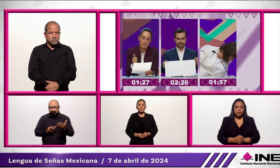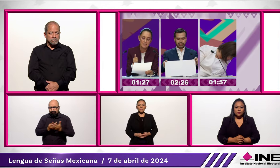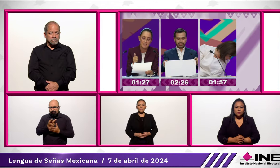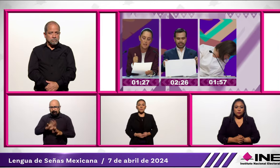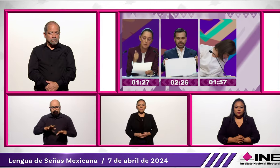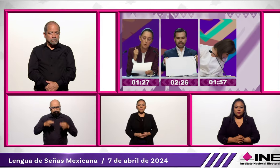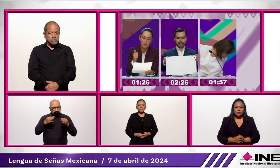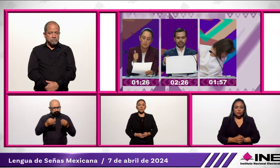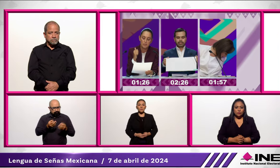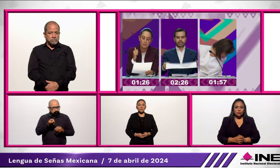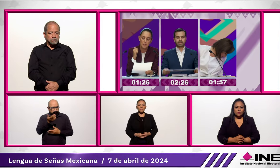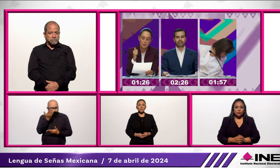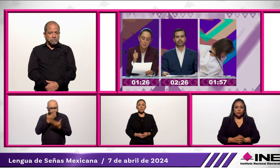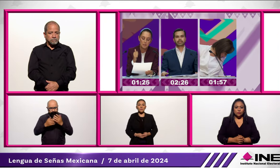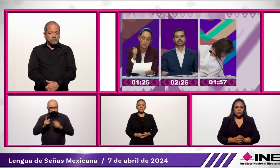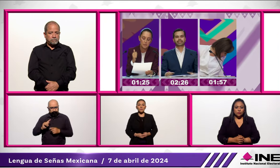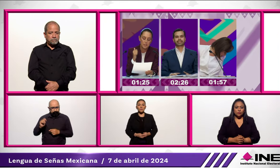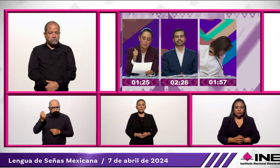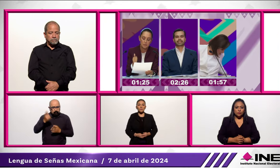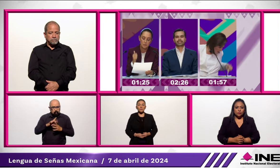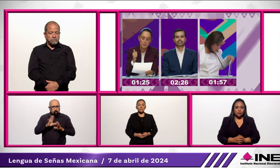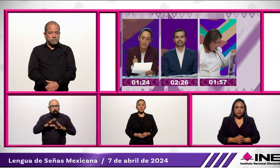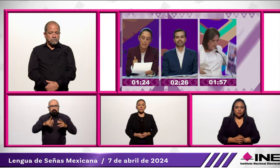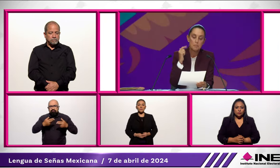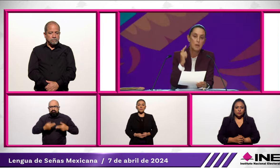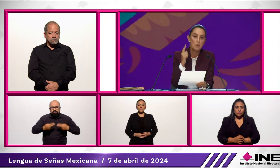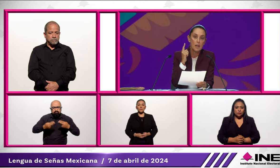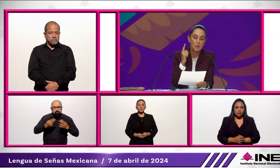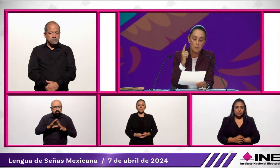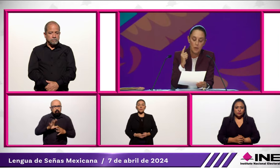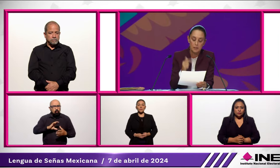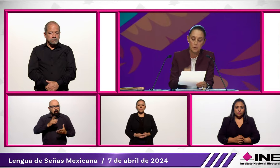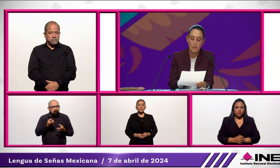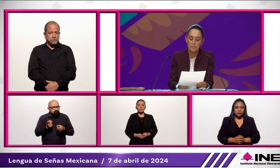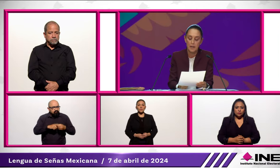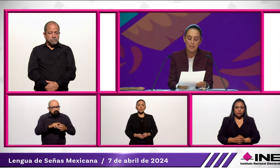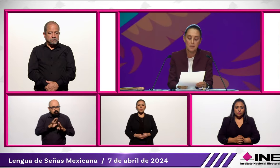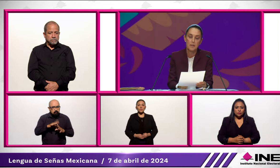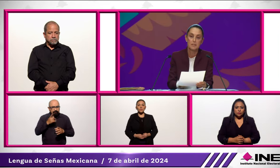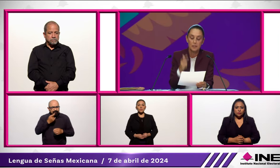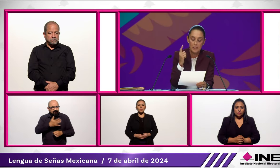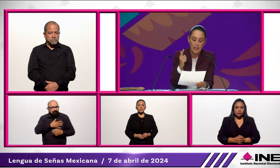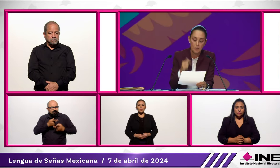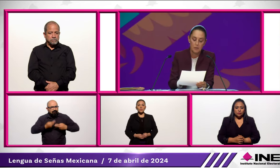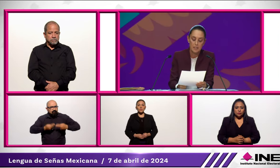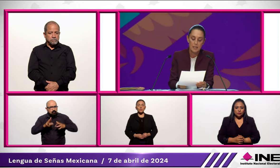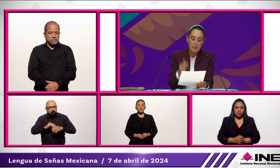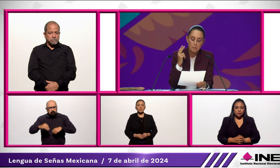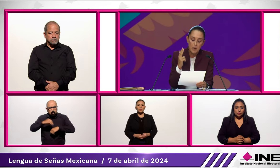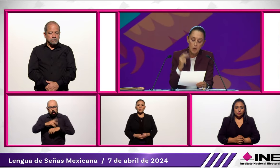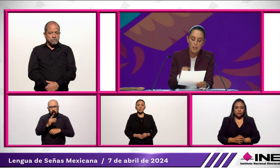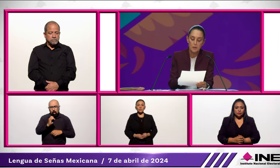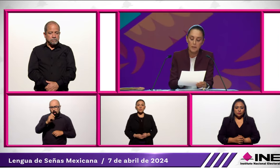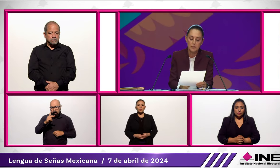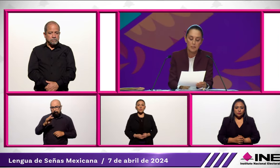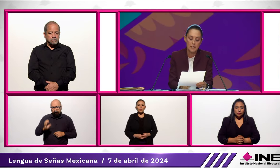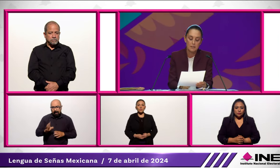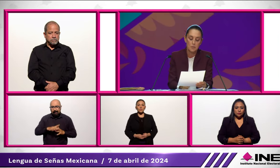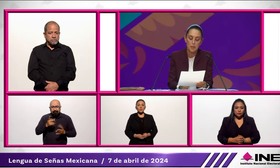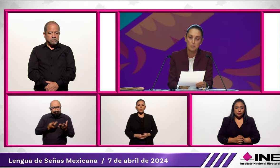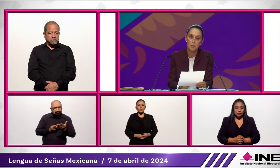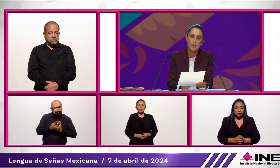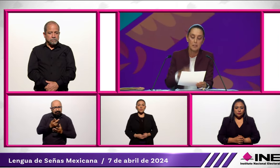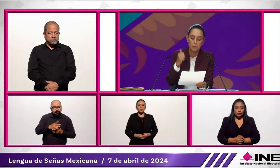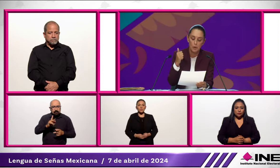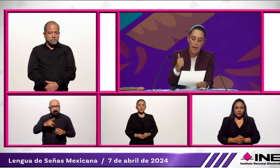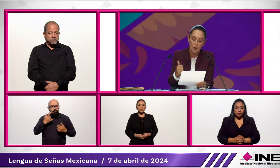a la Excelencia por la Asociación de Comercio y Contratación Mundial. Premio a la Convocatoria para la Innovación de la OCDE. Premio a la Innovación en